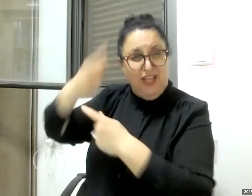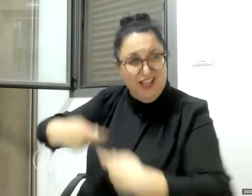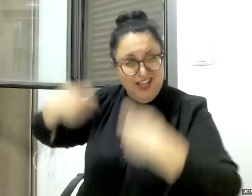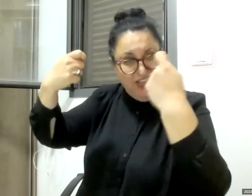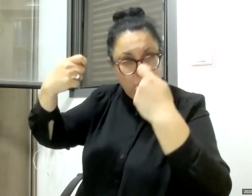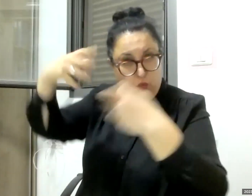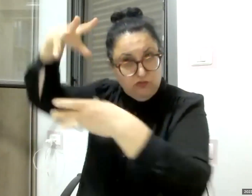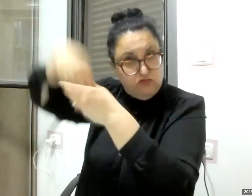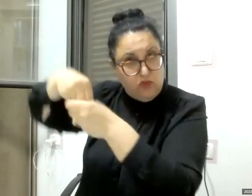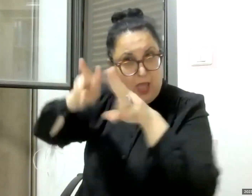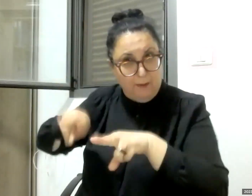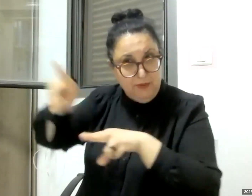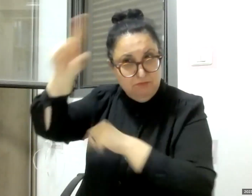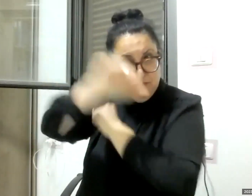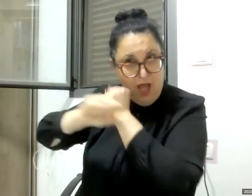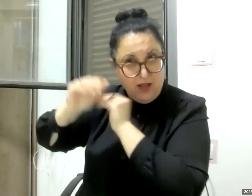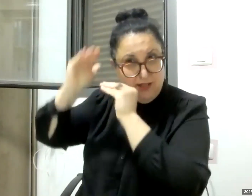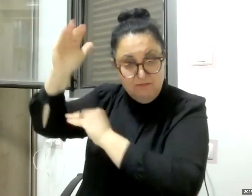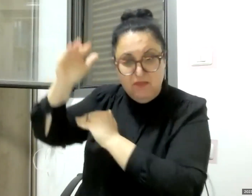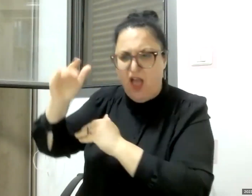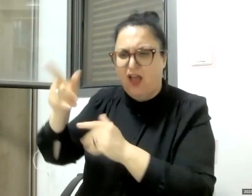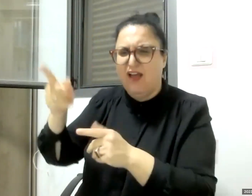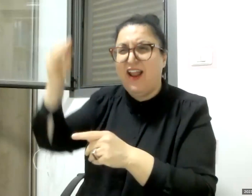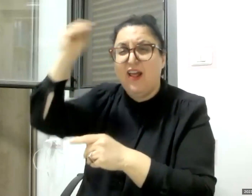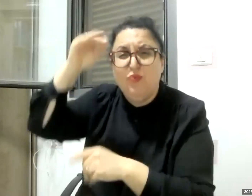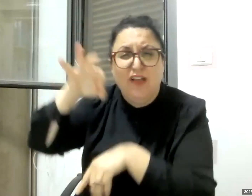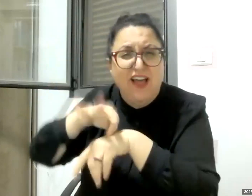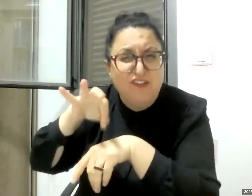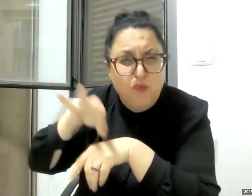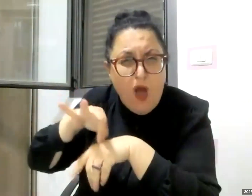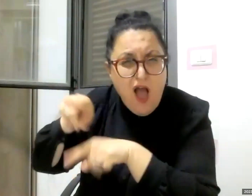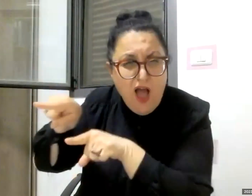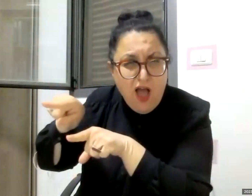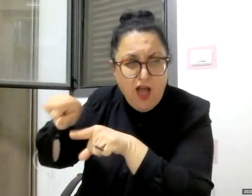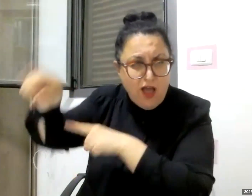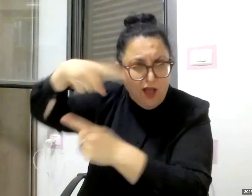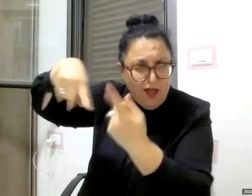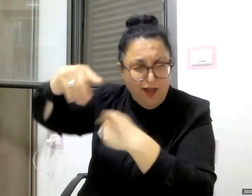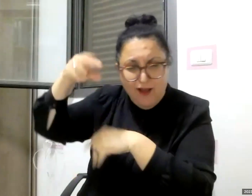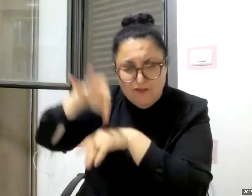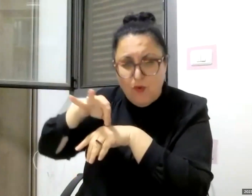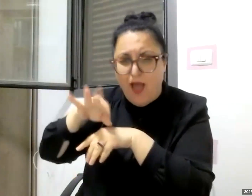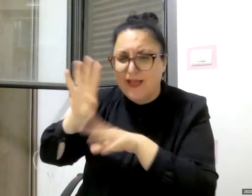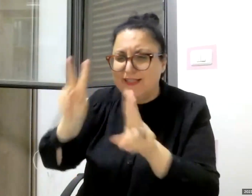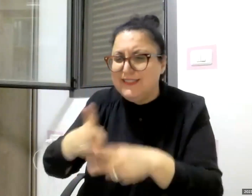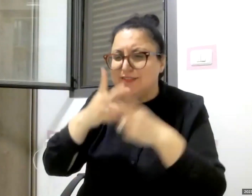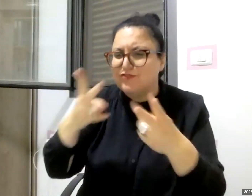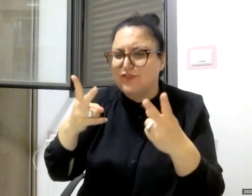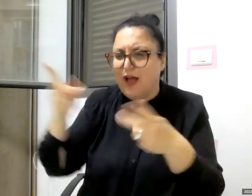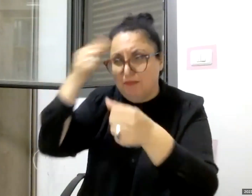בין, סליחה, בין הלימודים באקדמיה, למשל לימודי רפואה, הרי